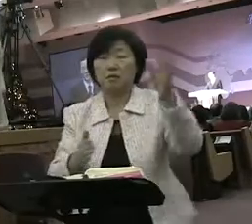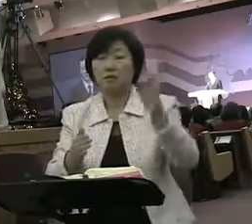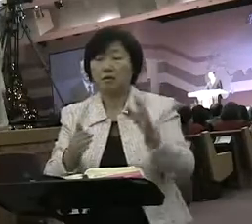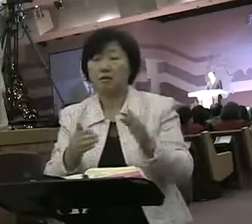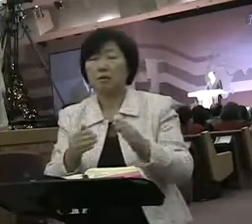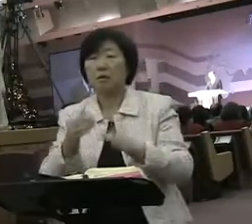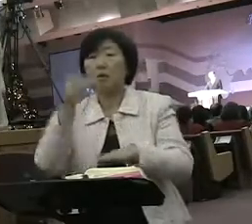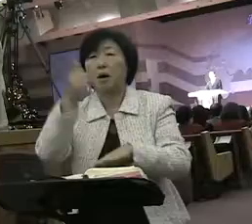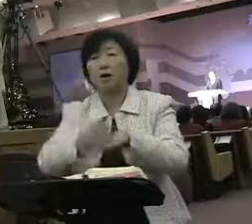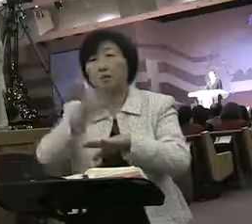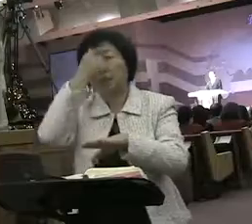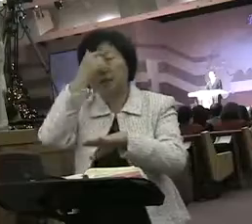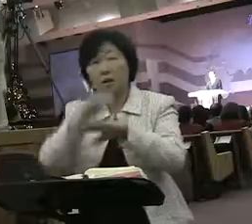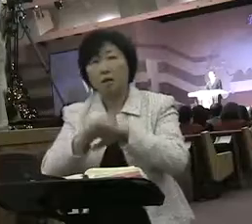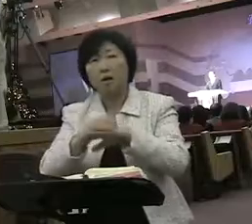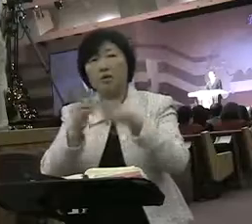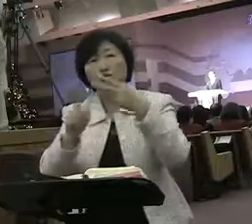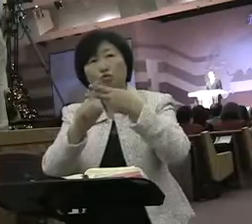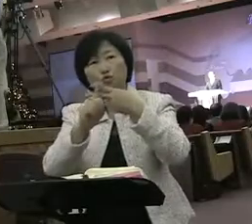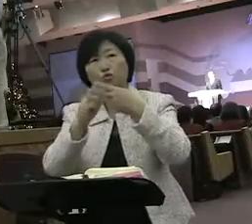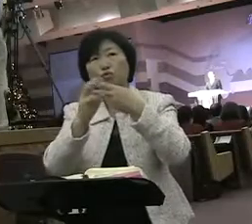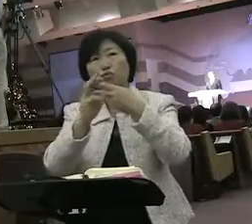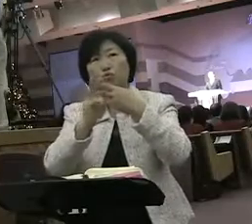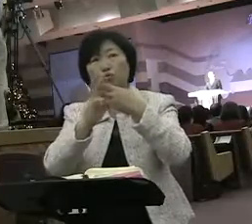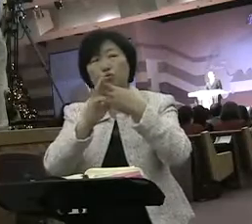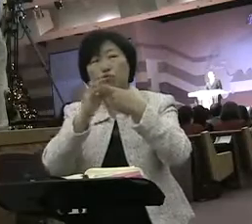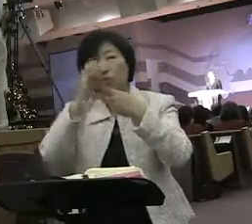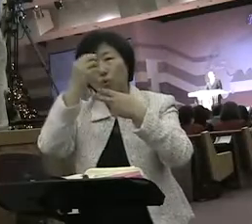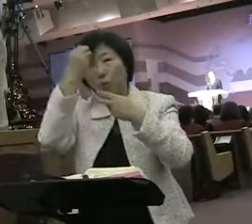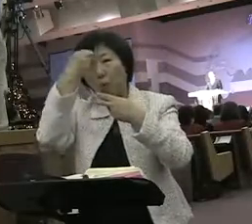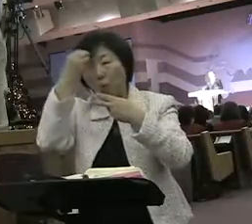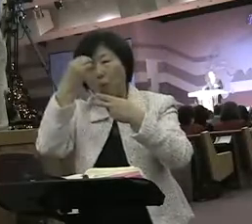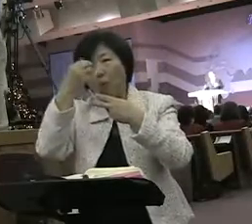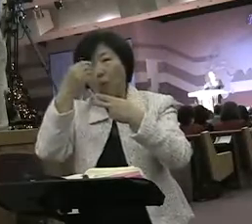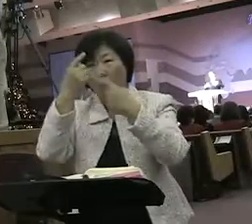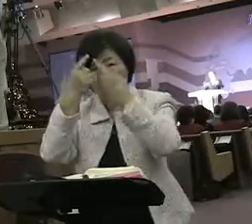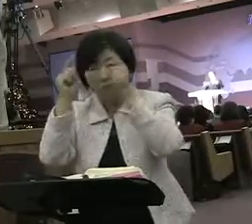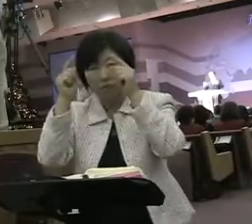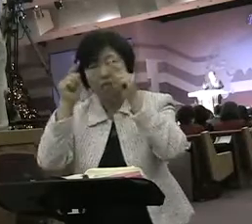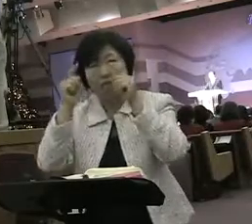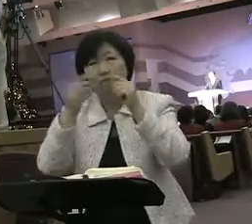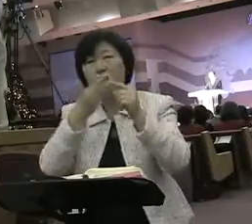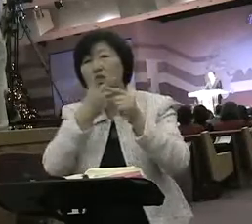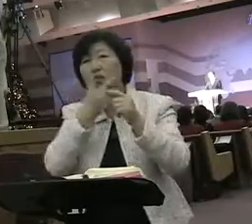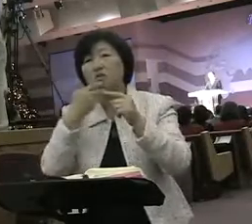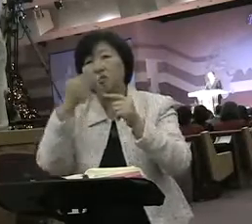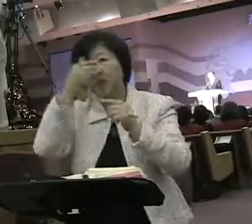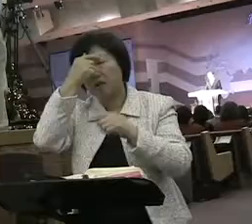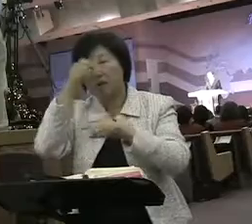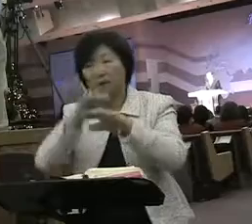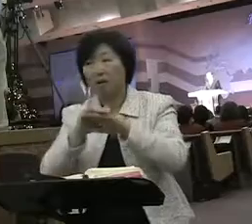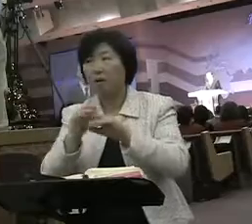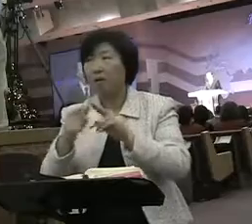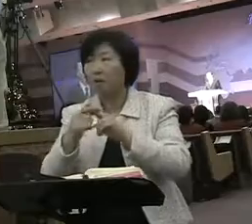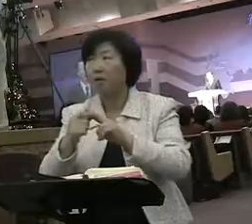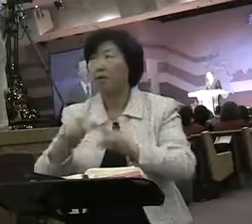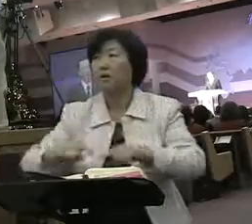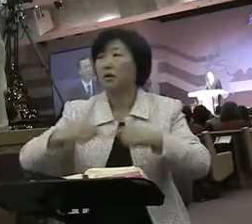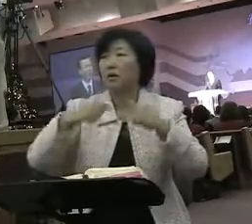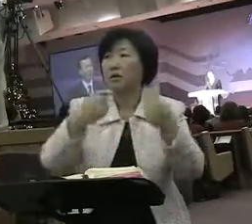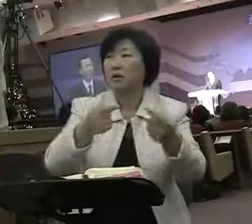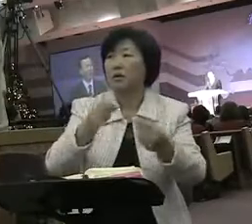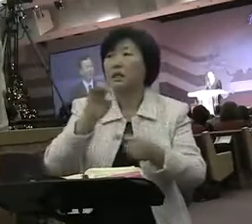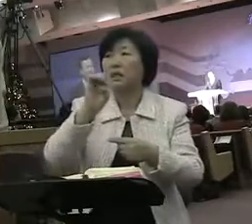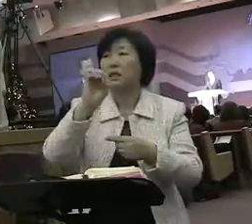있습니다. 중등부 이상은 그쪽에 가서 영어로 예배 드릴 수 있는 학생들은 같이 가서 우리